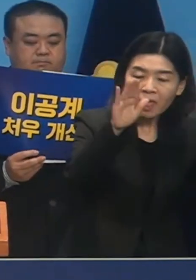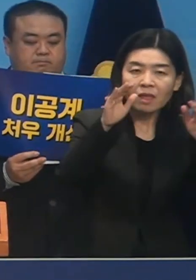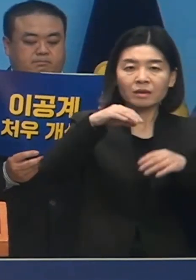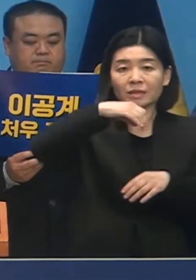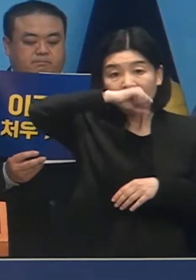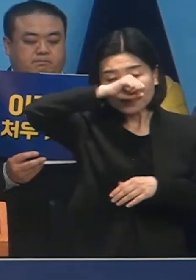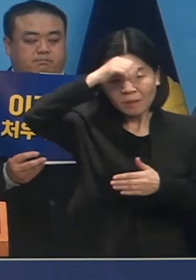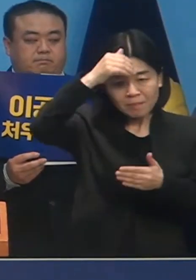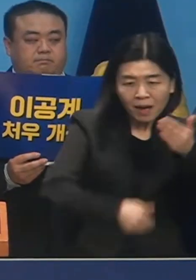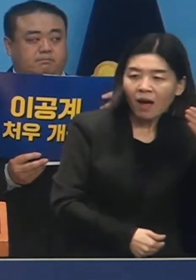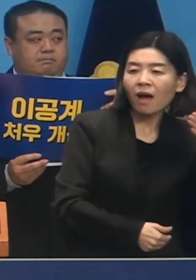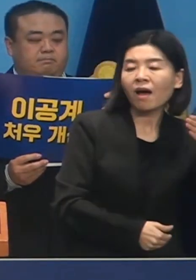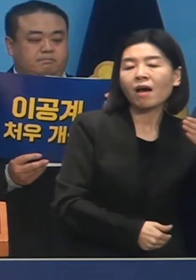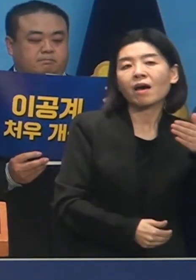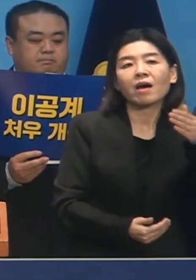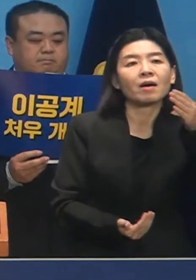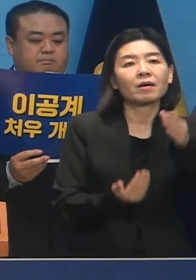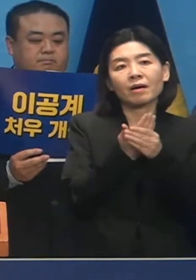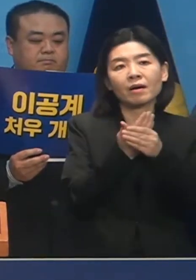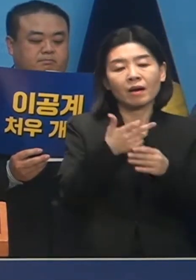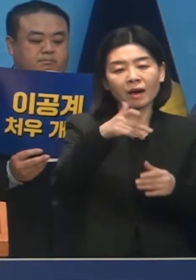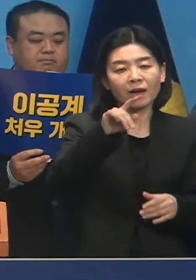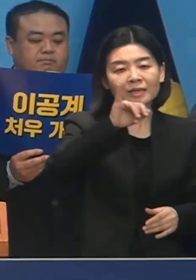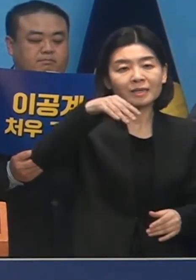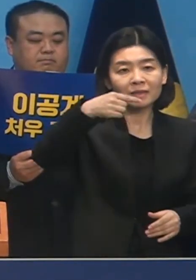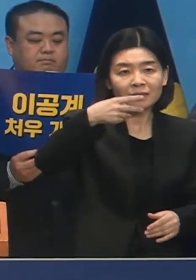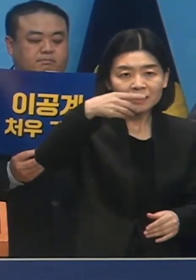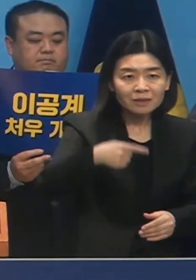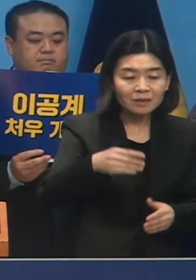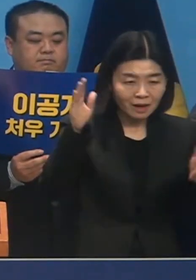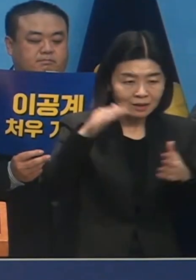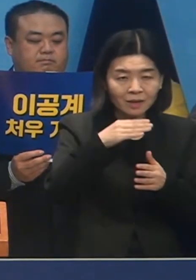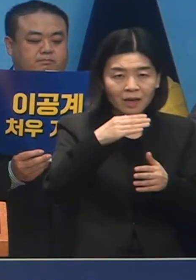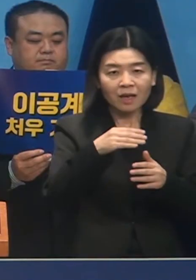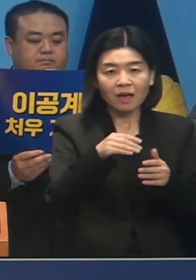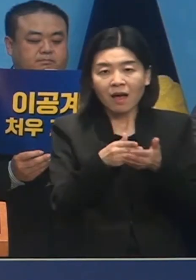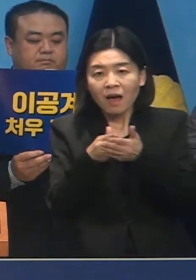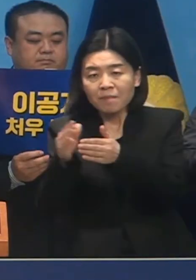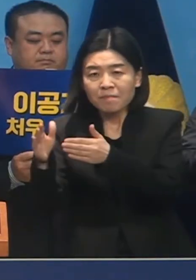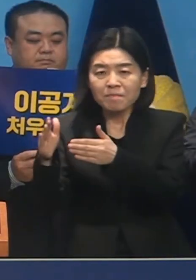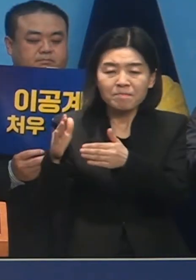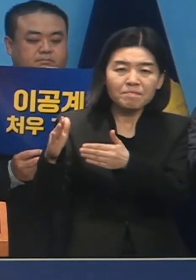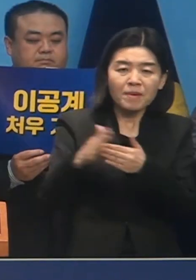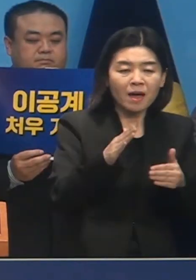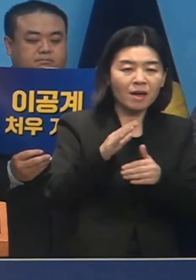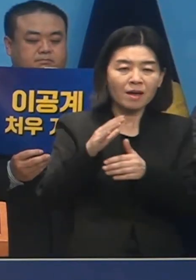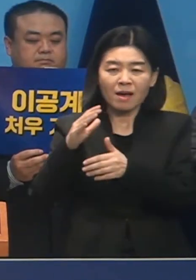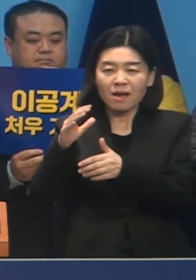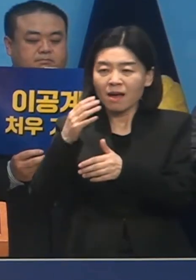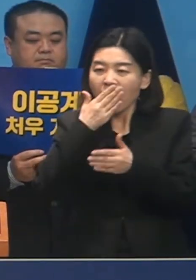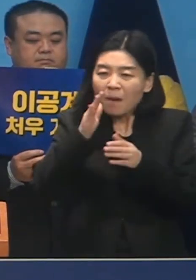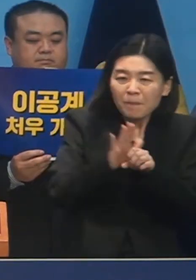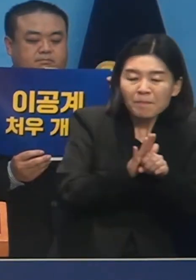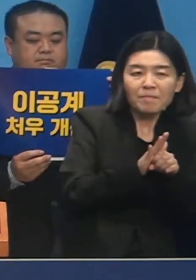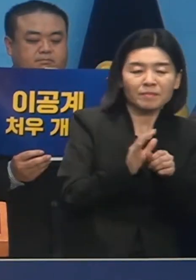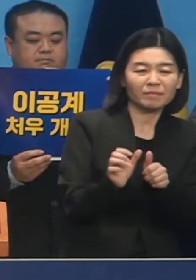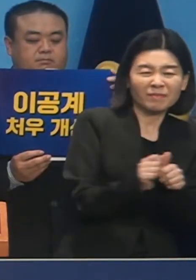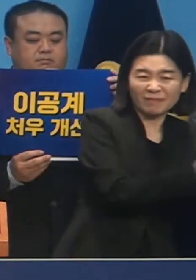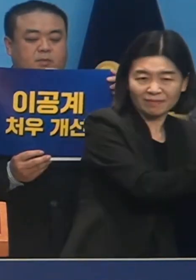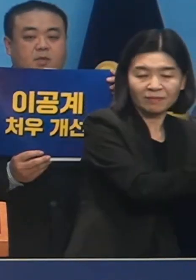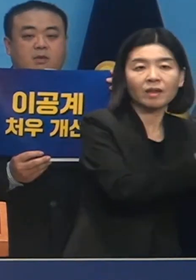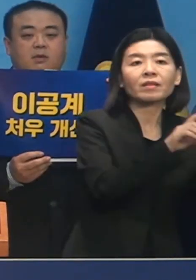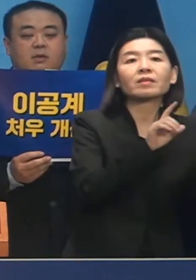초유의 사태가 벌어졌습니다. 카이스트 이틀막 사태로 상징되듯이 당시 이공계 대학생들,